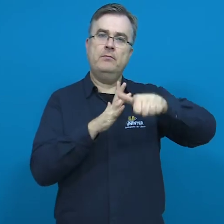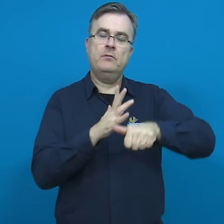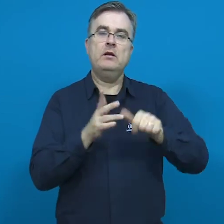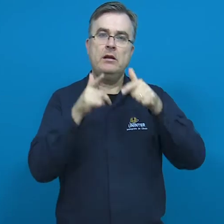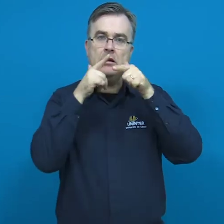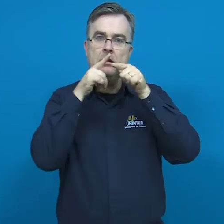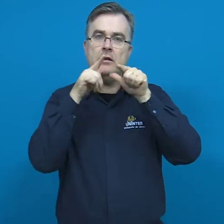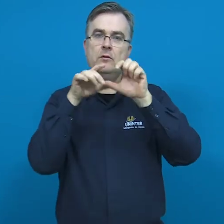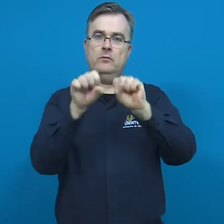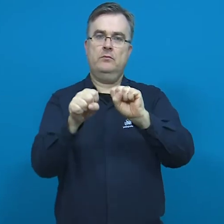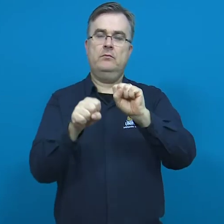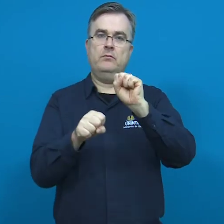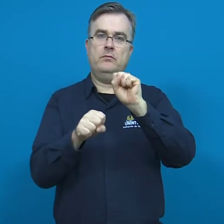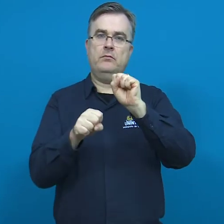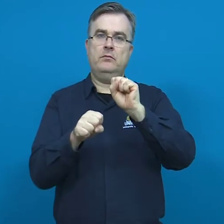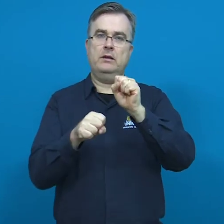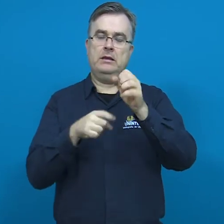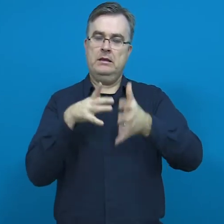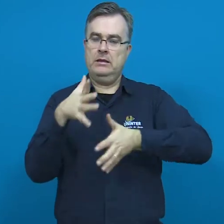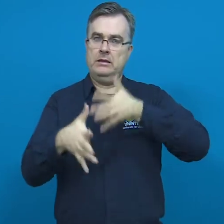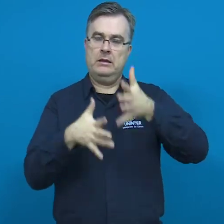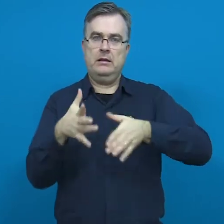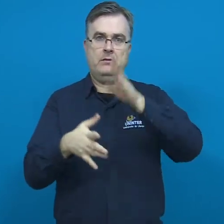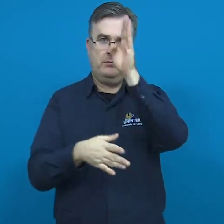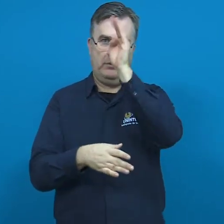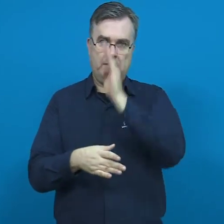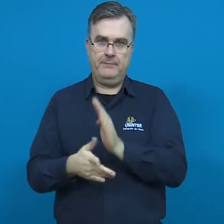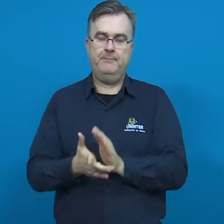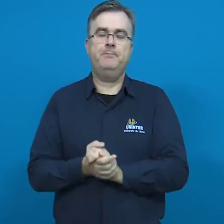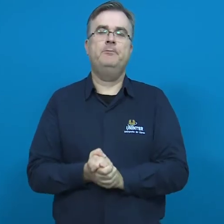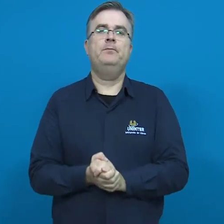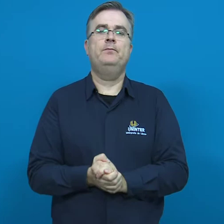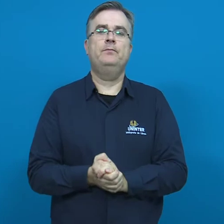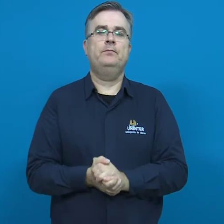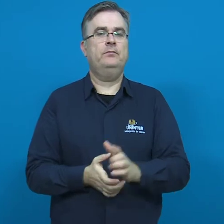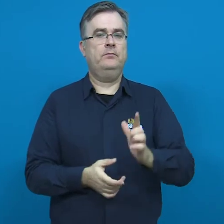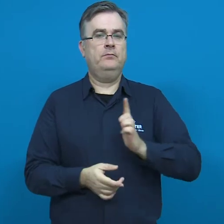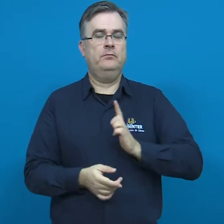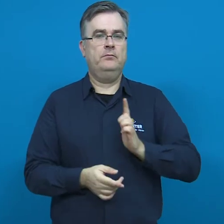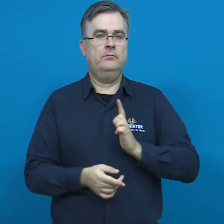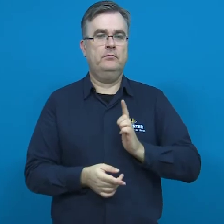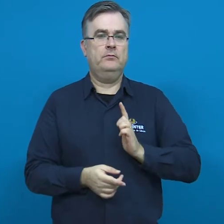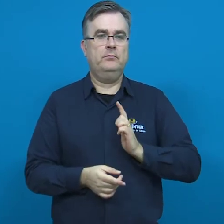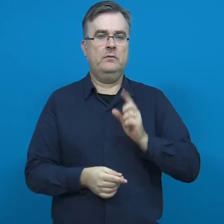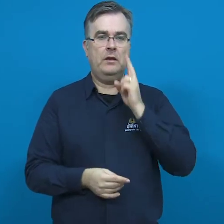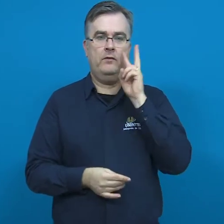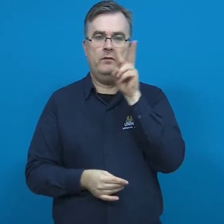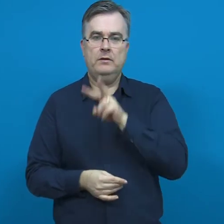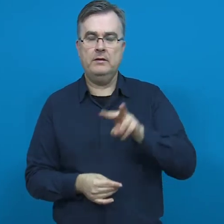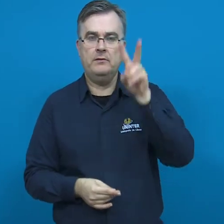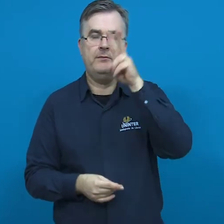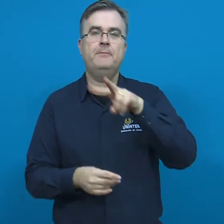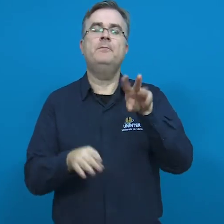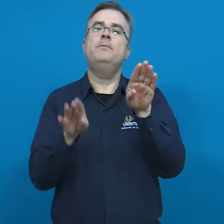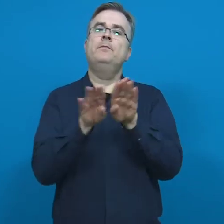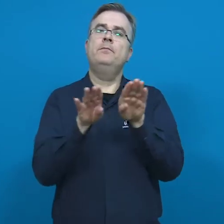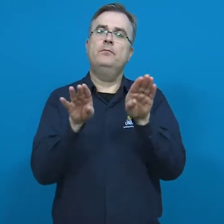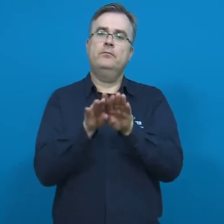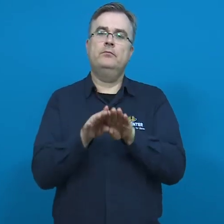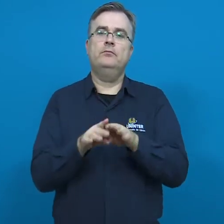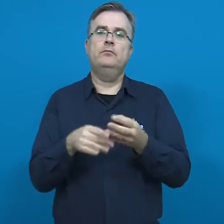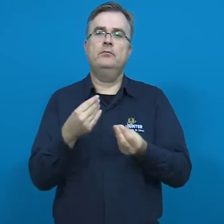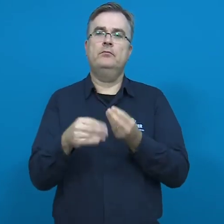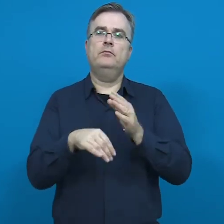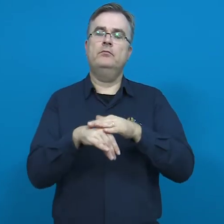parâmetros linguísticos da língua brasileira de sinais. Tem o visual